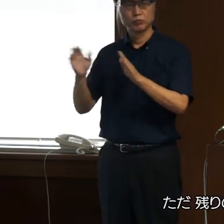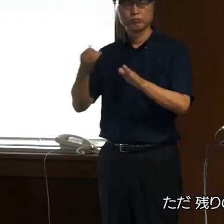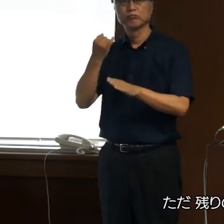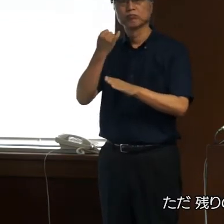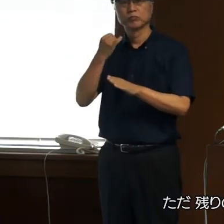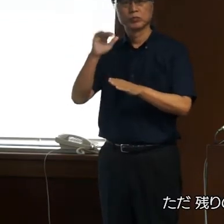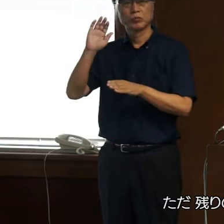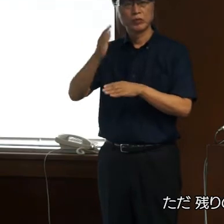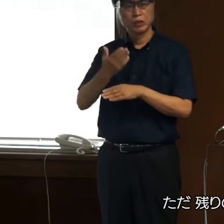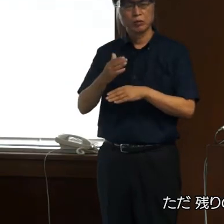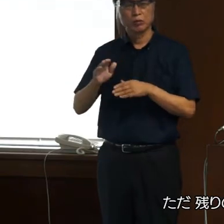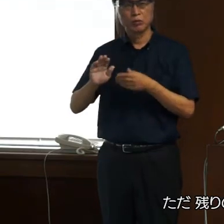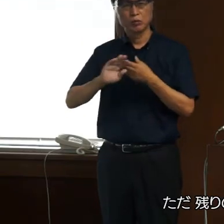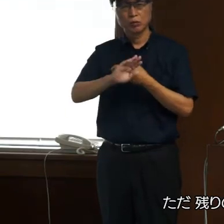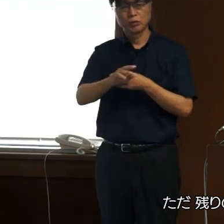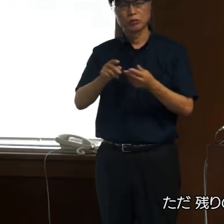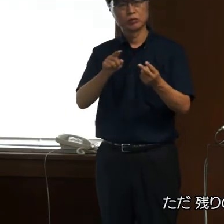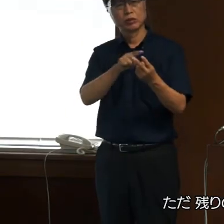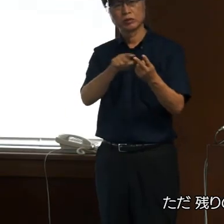の2つについては